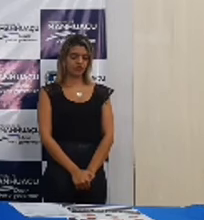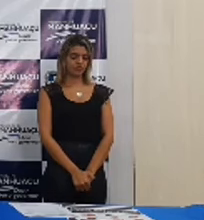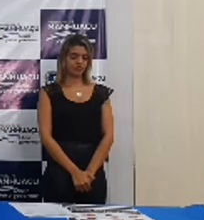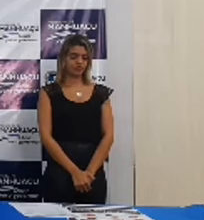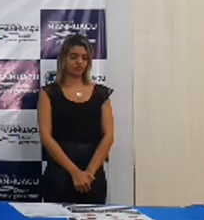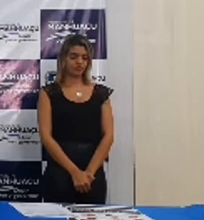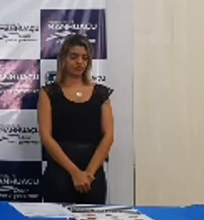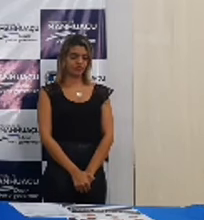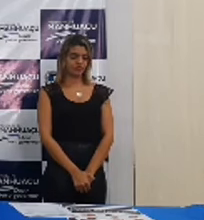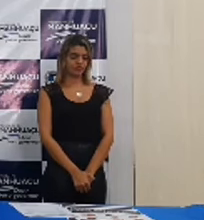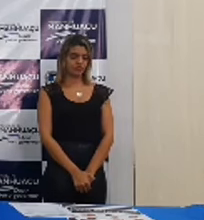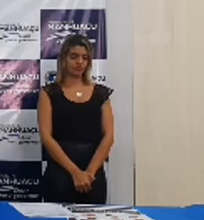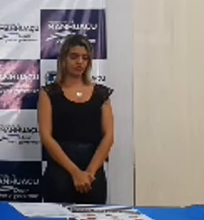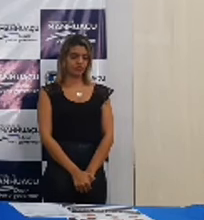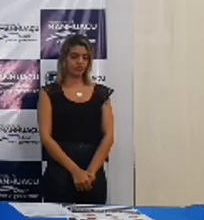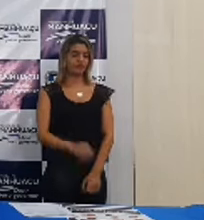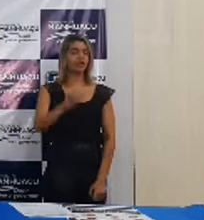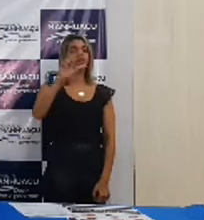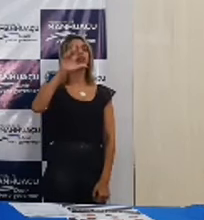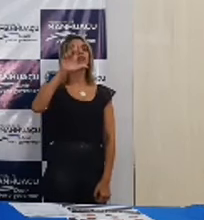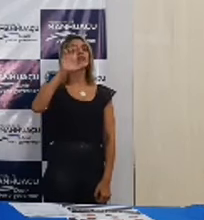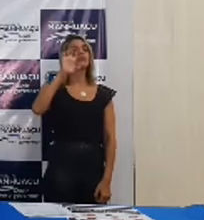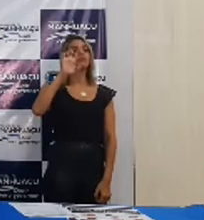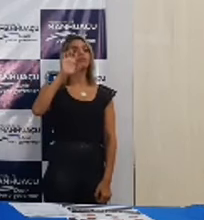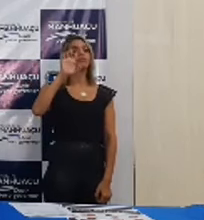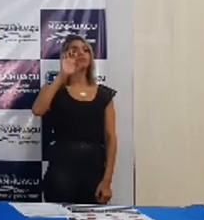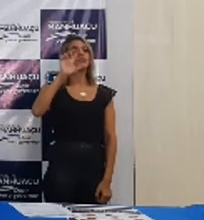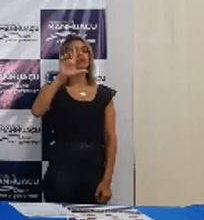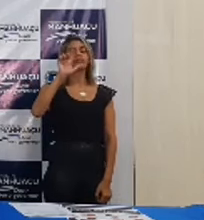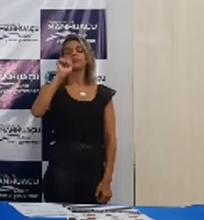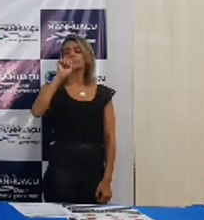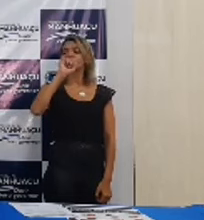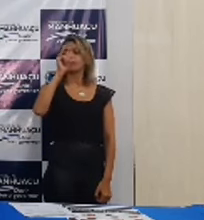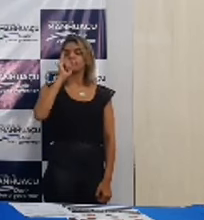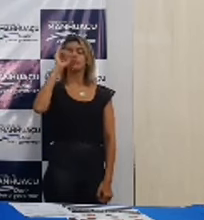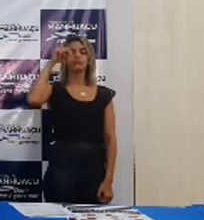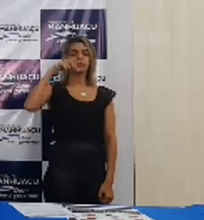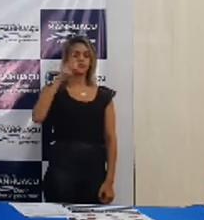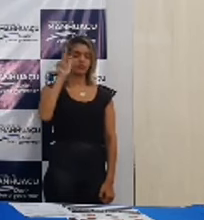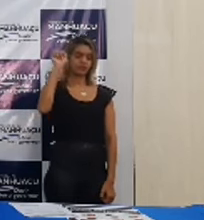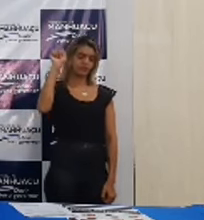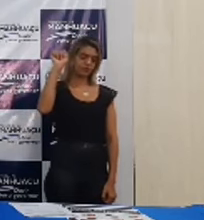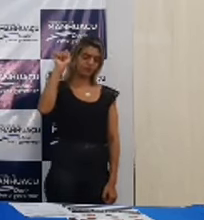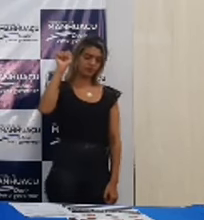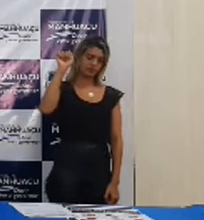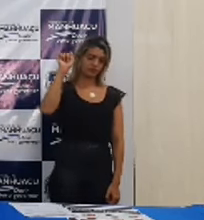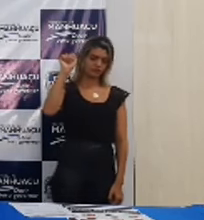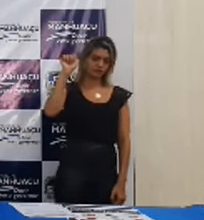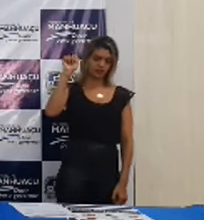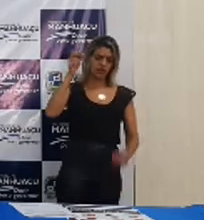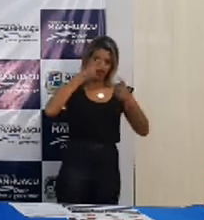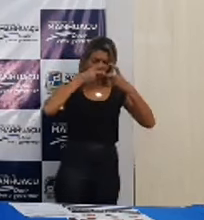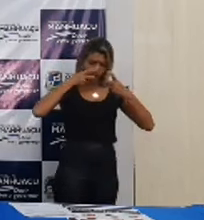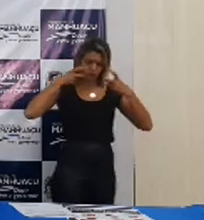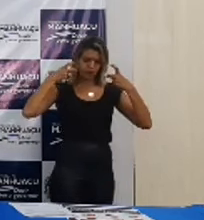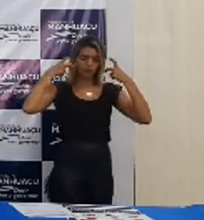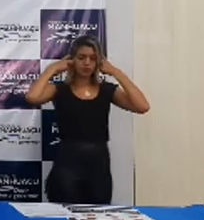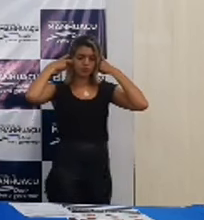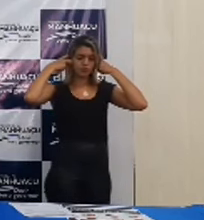esse final de semana, eles não funcionam no final de semana. Estão regrando a entrada de pessoas, estão pedindo o uso de máscara.